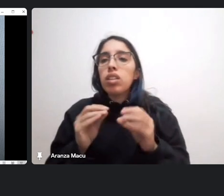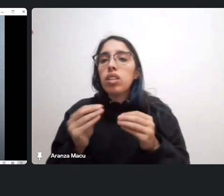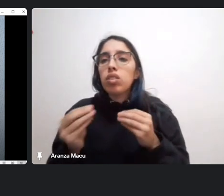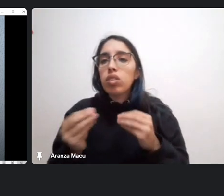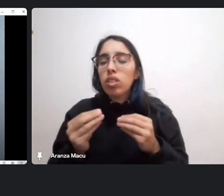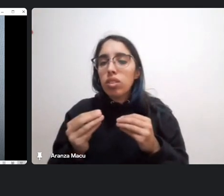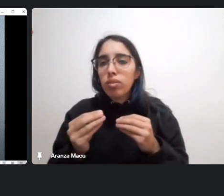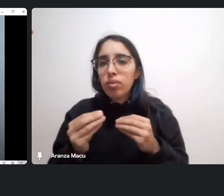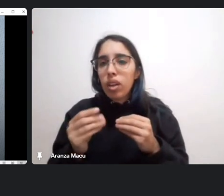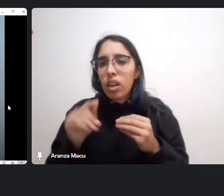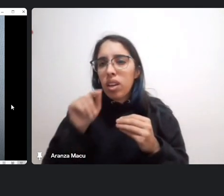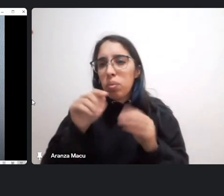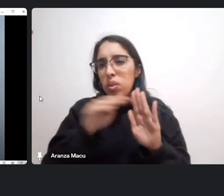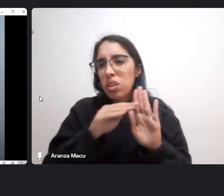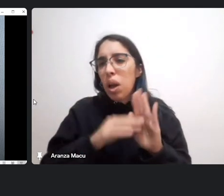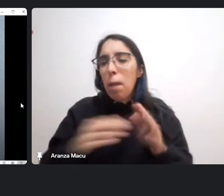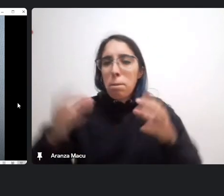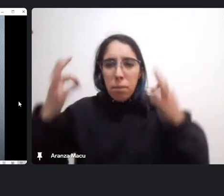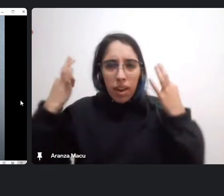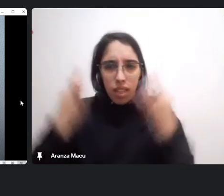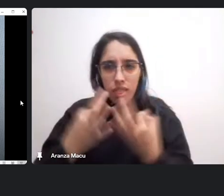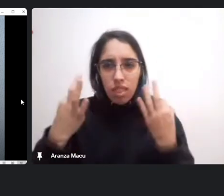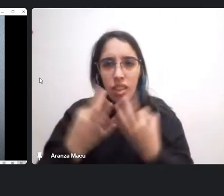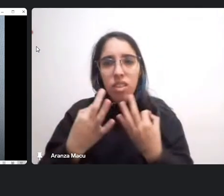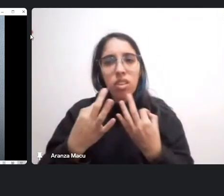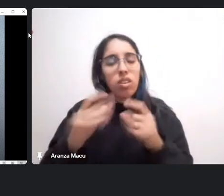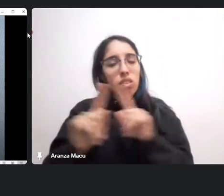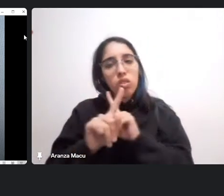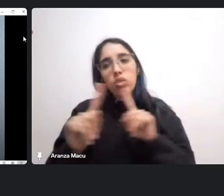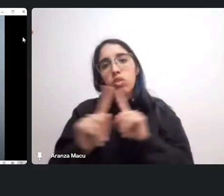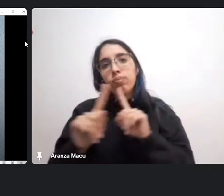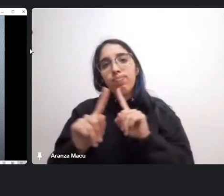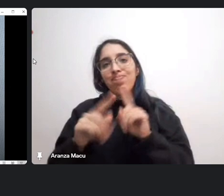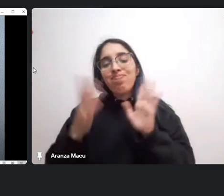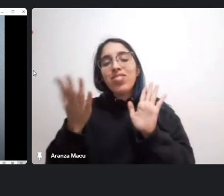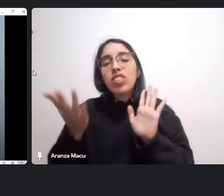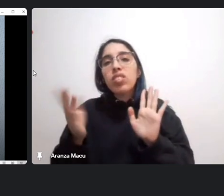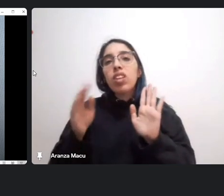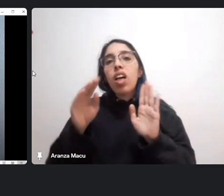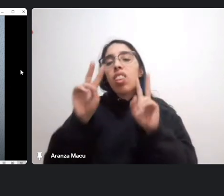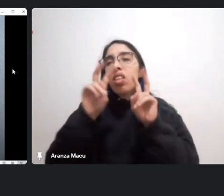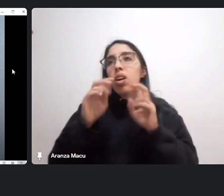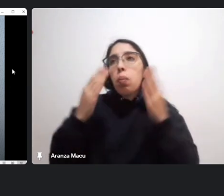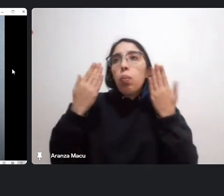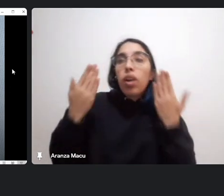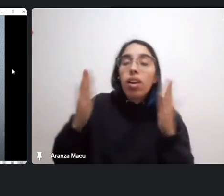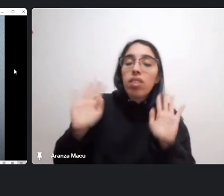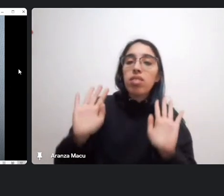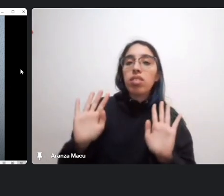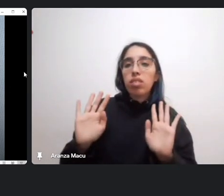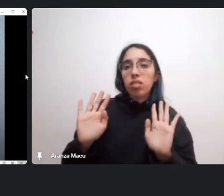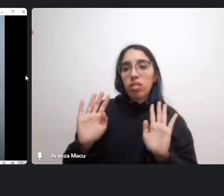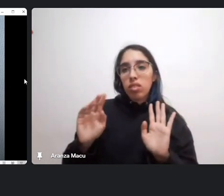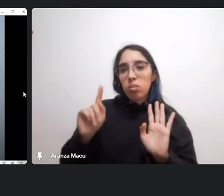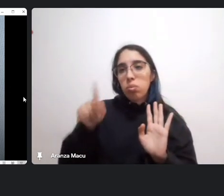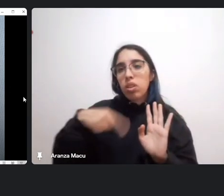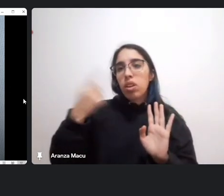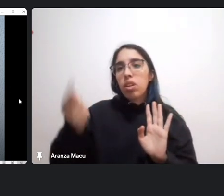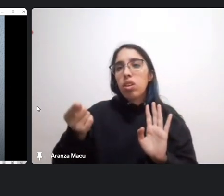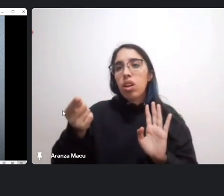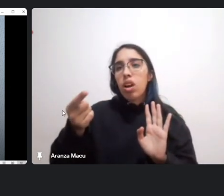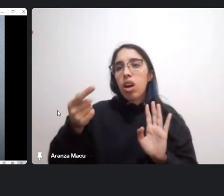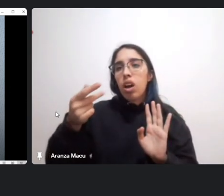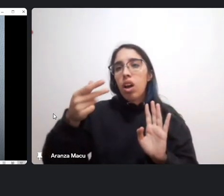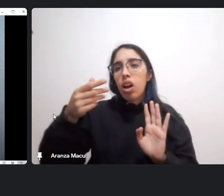verdades absolutas, como certezas. Hay algunos adverbios, bastante, casi, o sea, nunca es